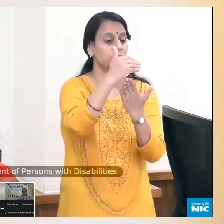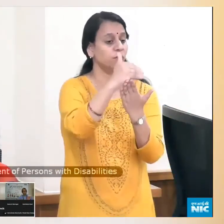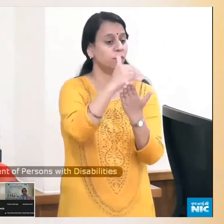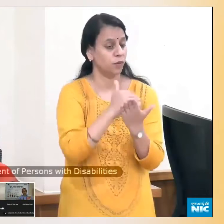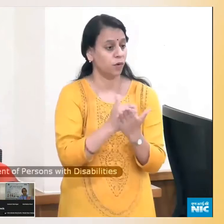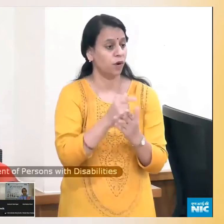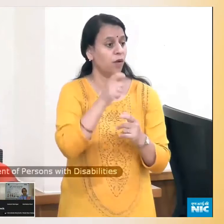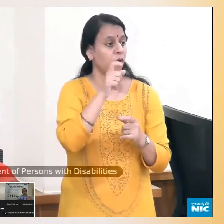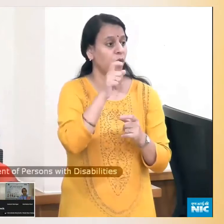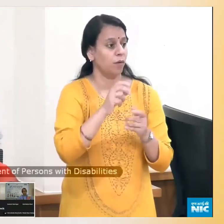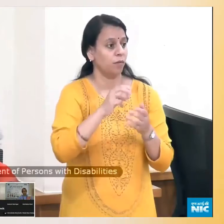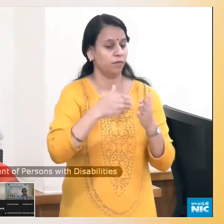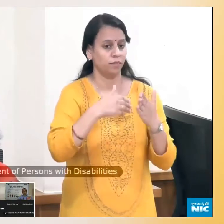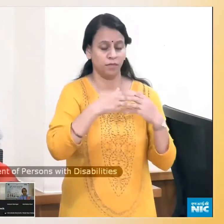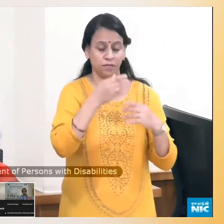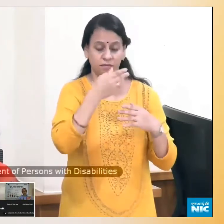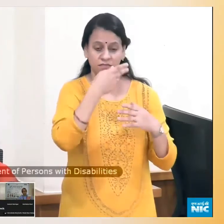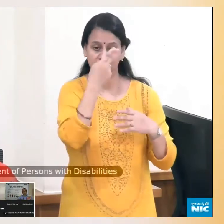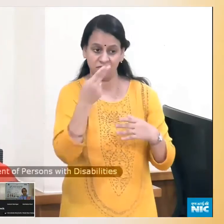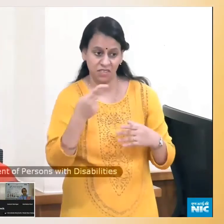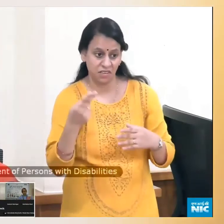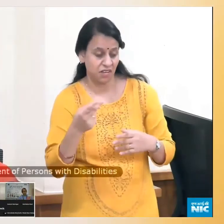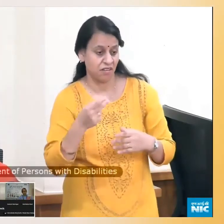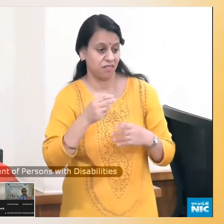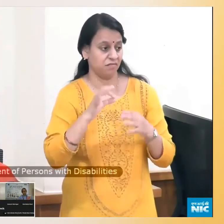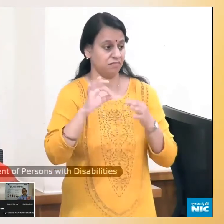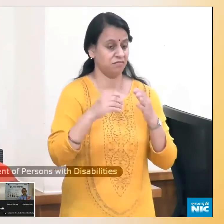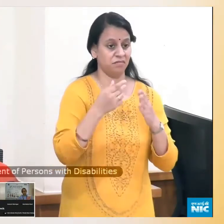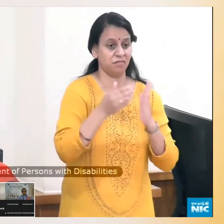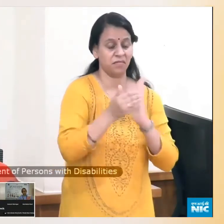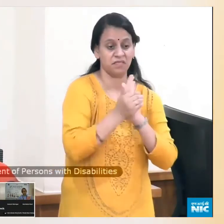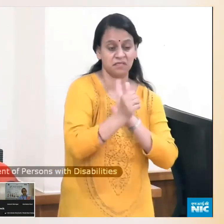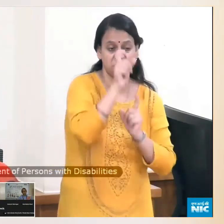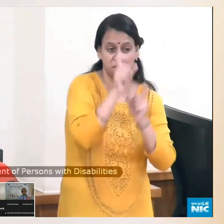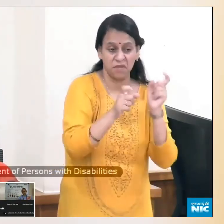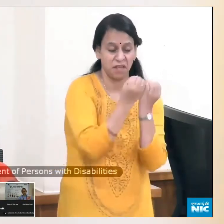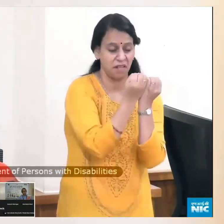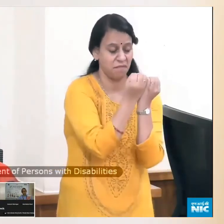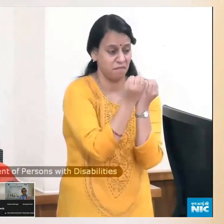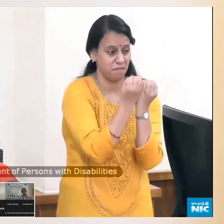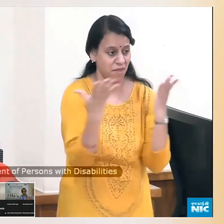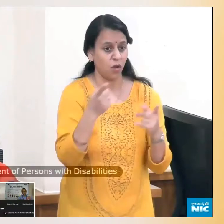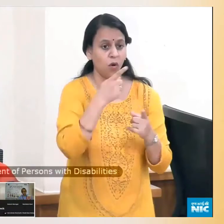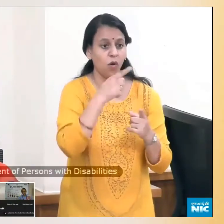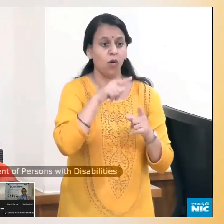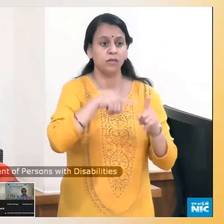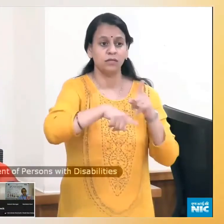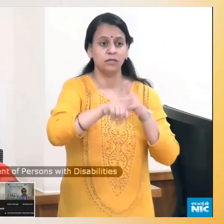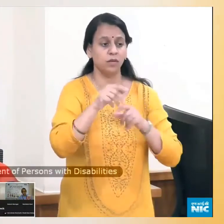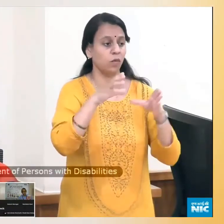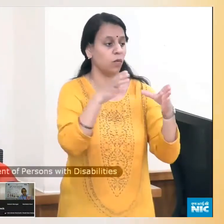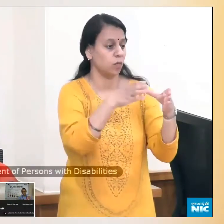इस कार्यक्रम में उपस्थित कलाकार बंधु, डिजाइनर्स, सम्मानित जो जितने भी सेल्फ हेल्प ग्रुप रहे